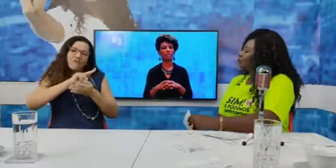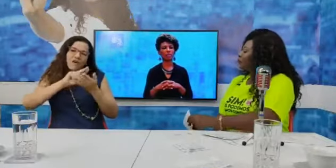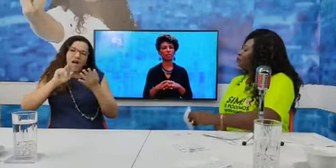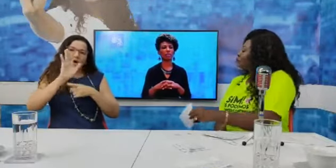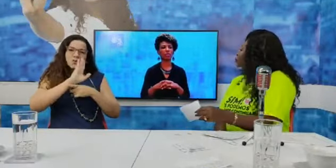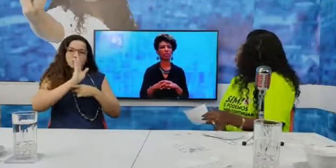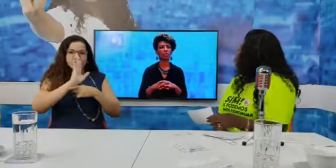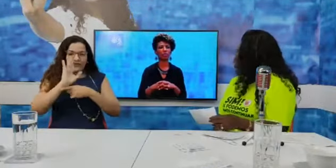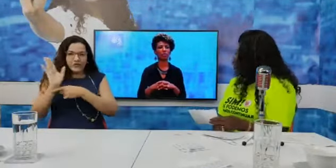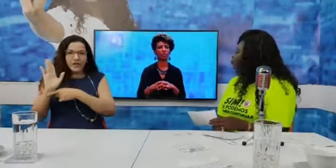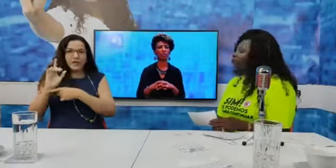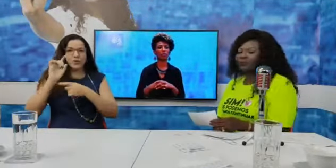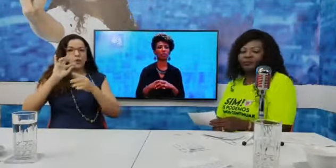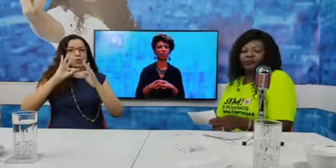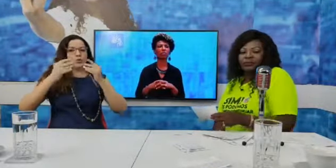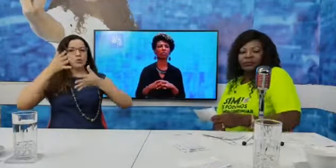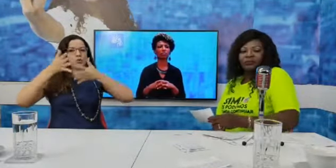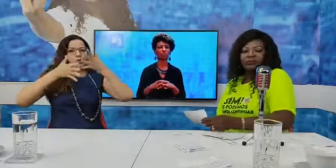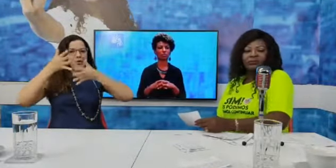isso...